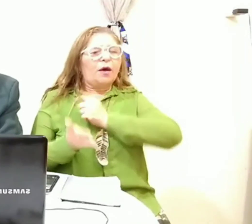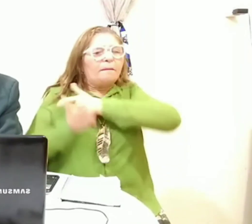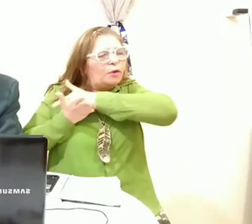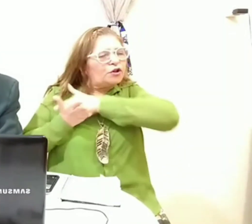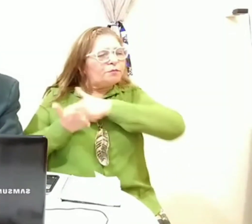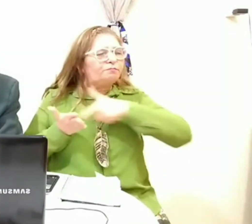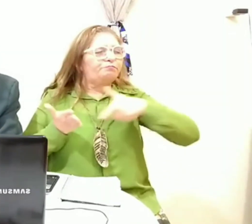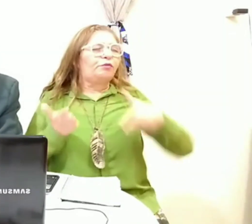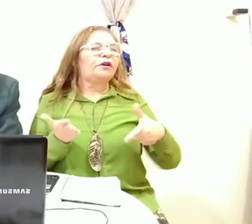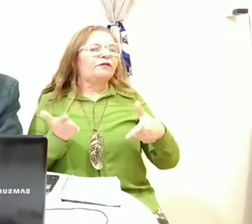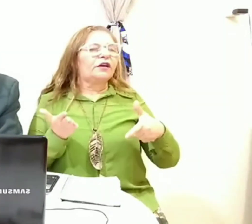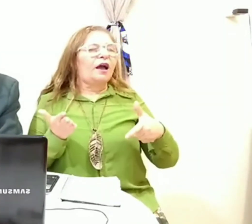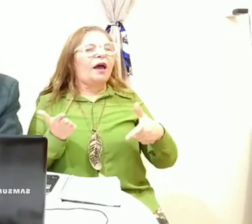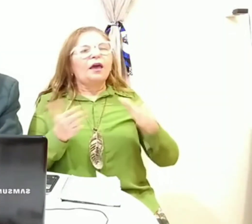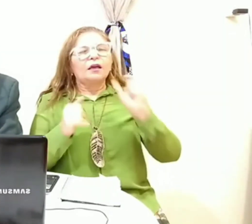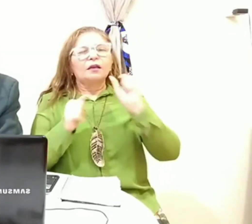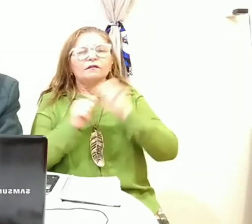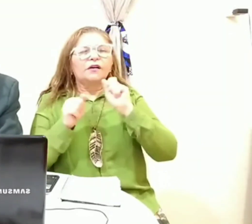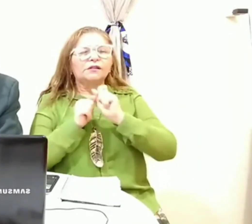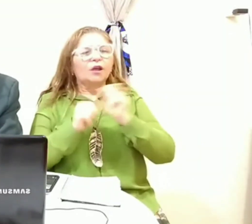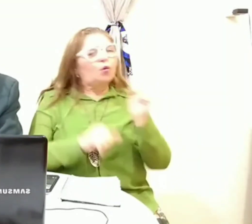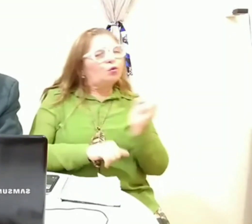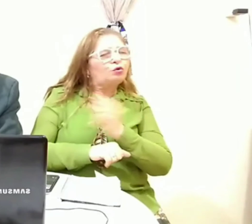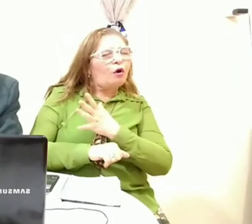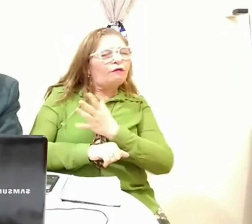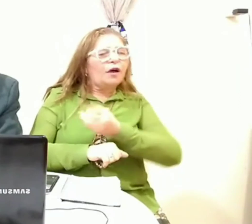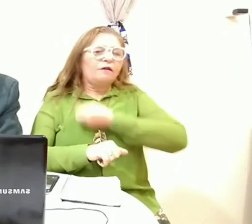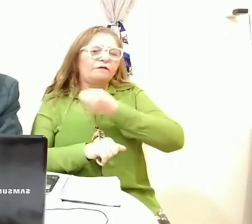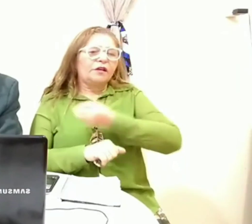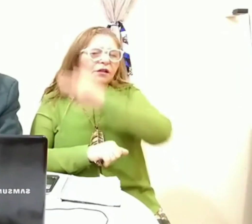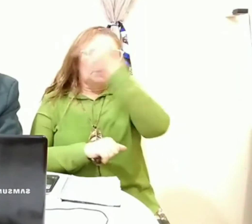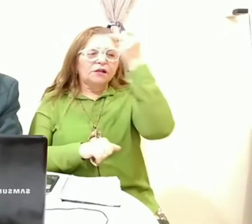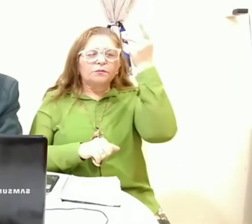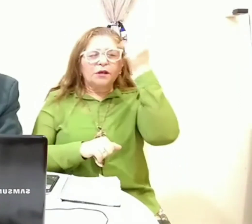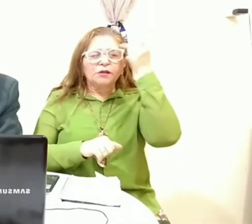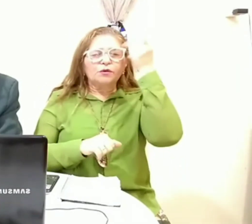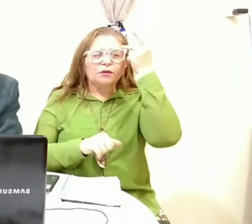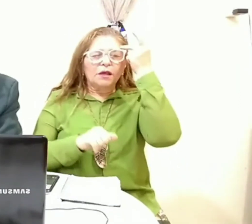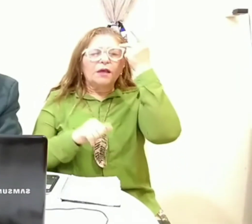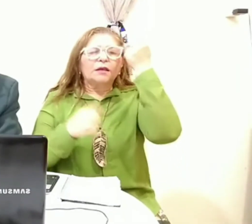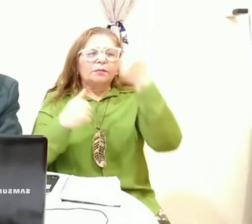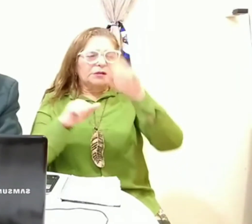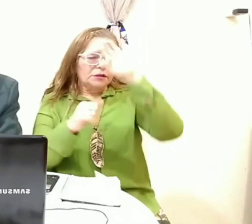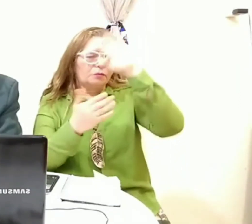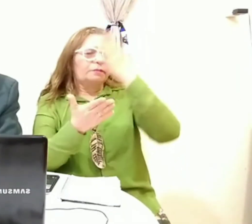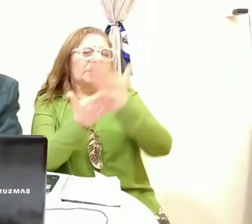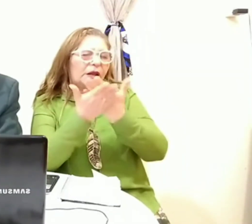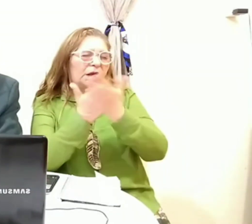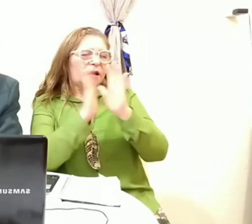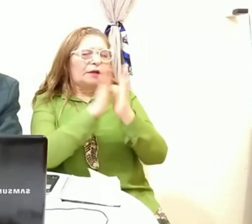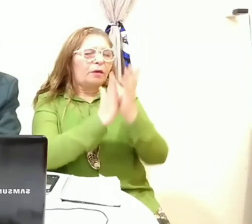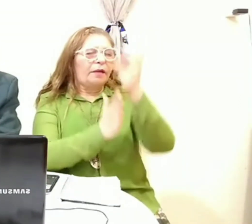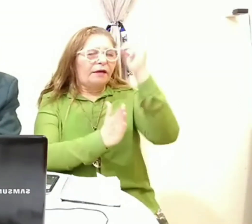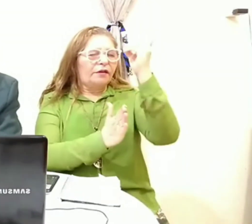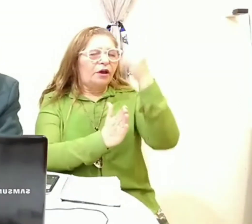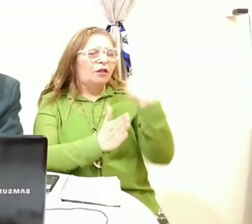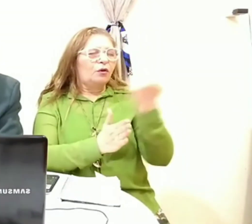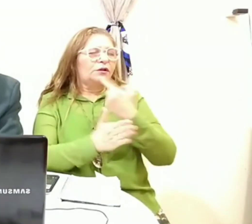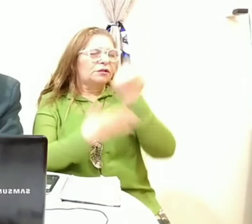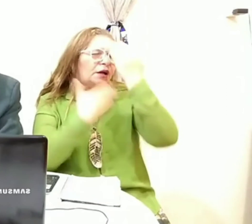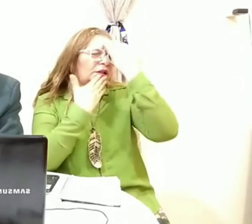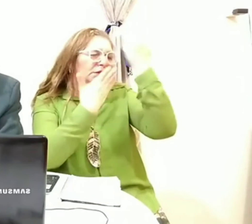que produz toda uma mudança, um novo nascimento na vida daqueles que creem nela. Então nós Te louvamos e Te agradecemos